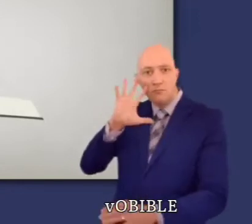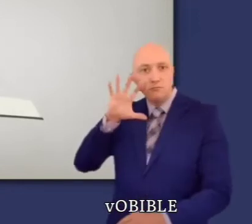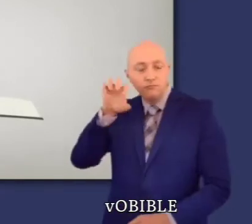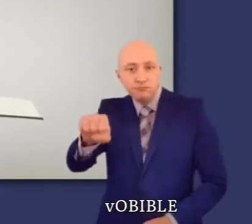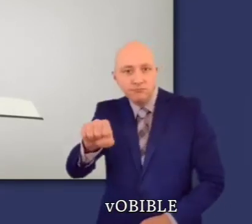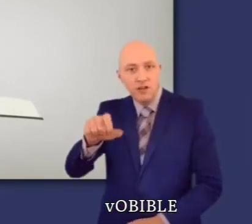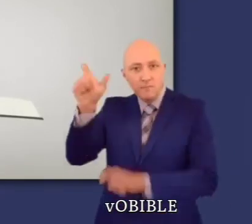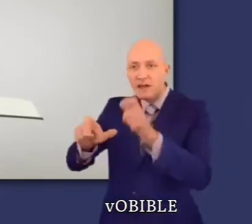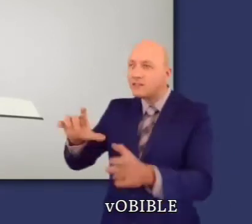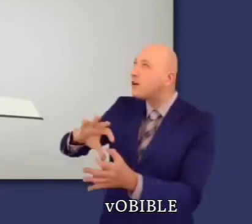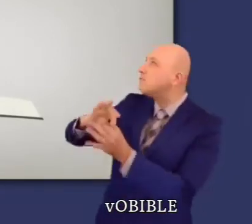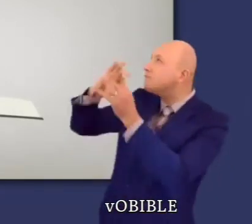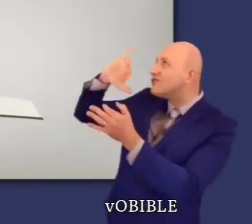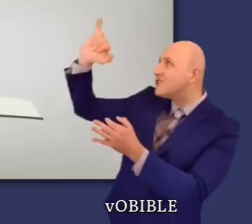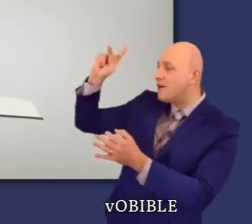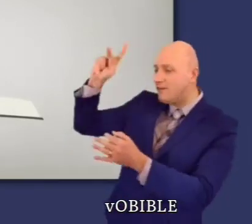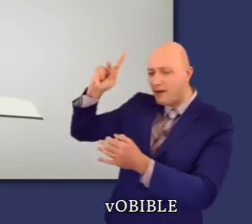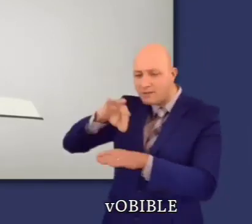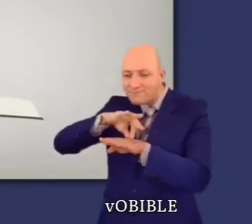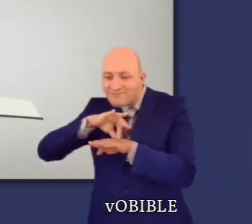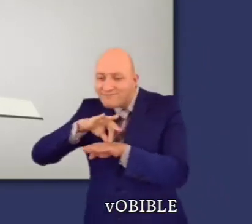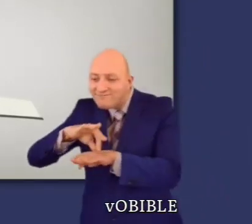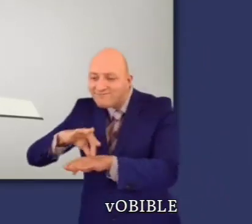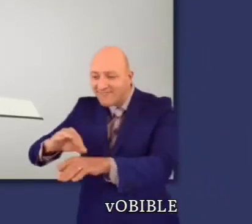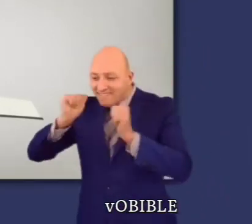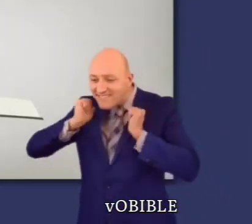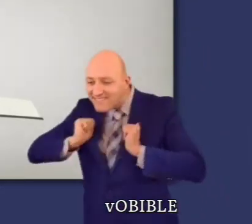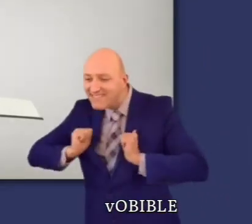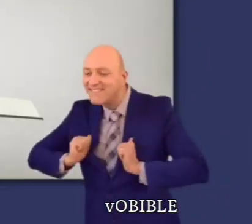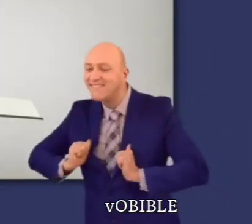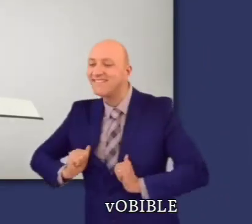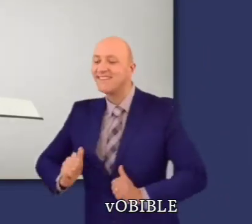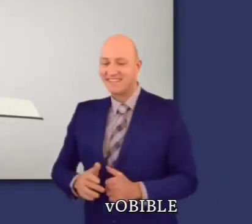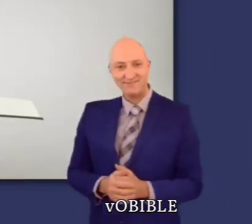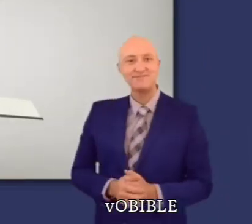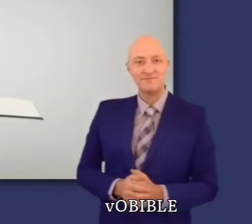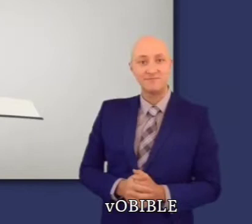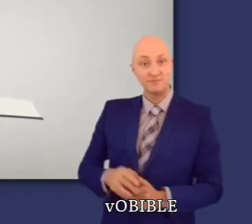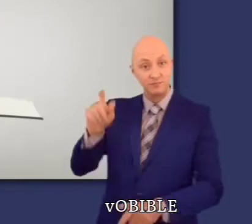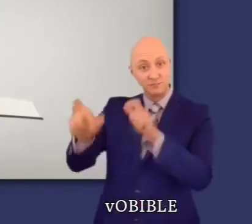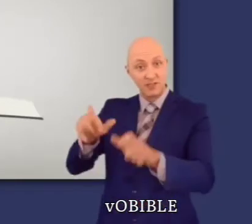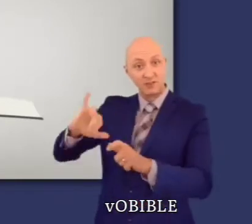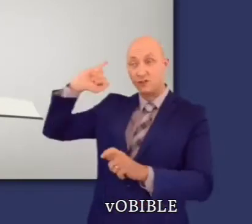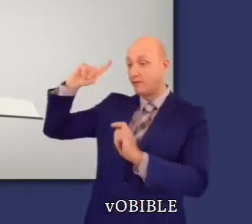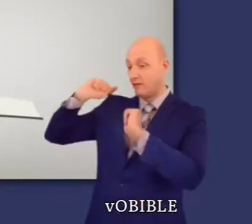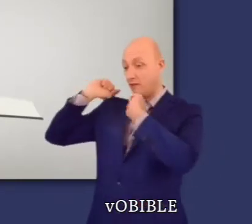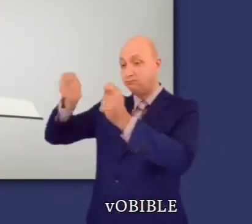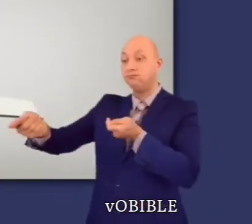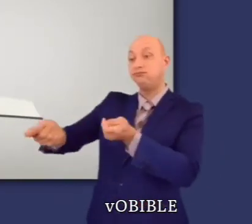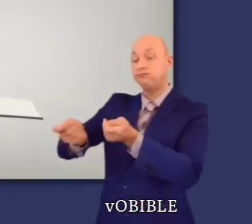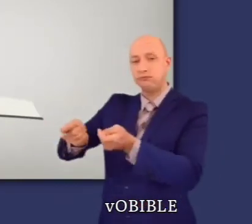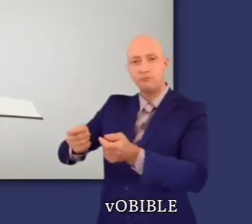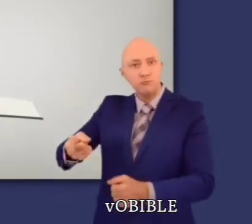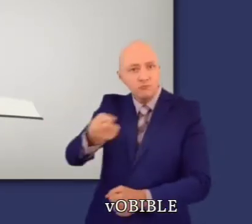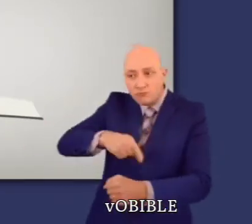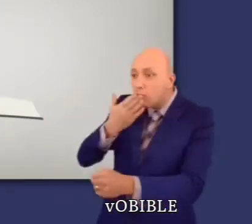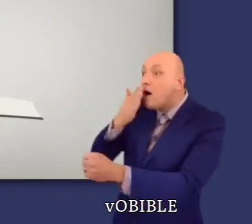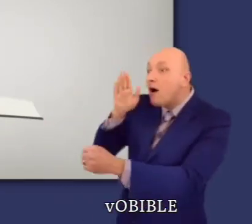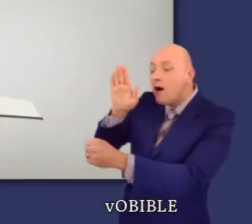que les Israélites s'apprêtent à traverser le Jourdain, Moïse reçoit des instructions supplémentaires, par exemple en rapport avec le partage du pays de Canaan.